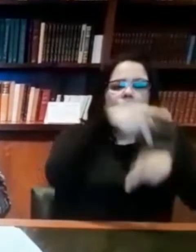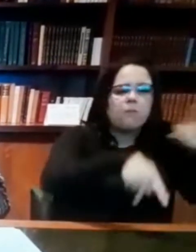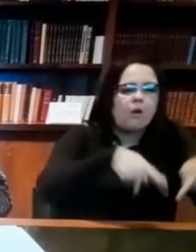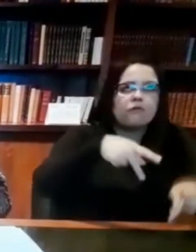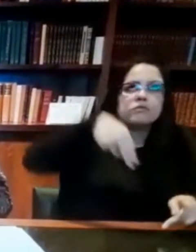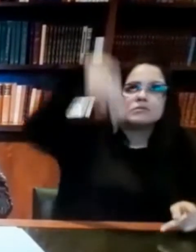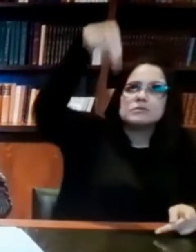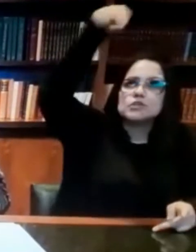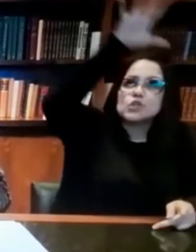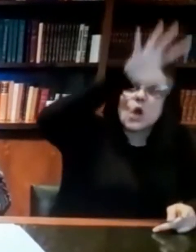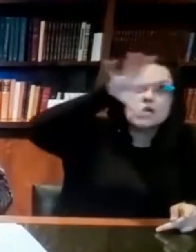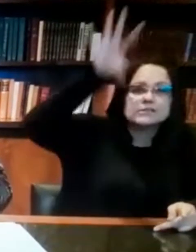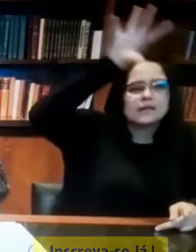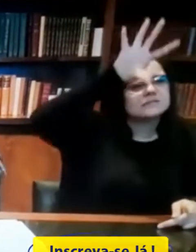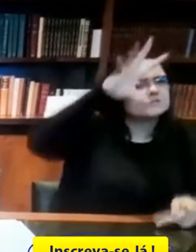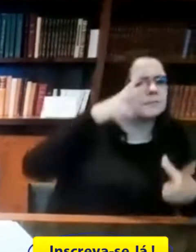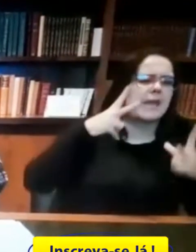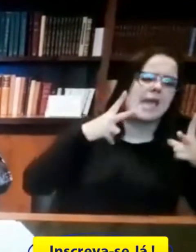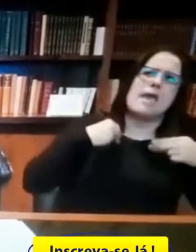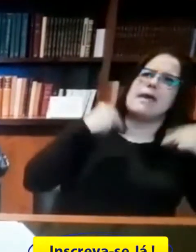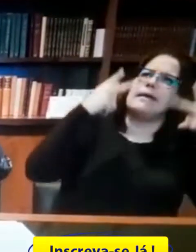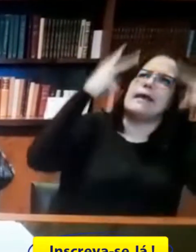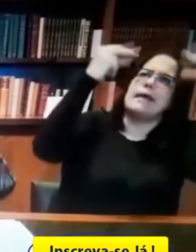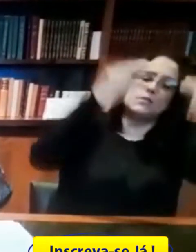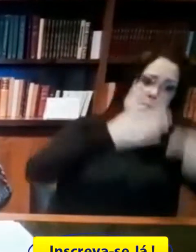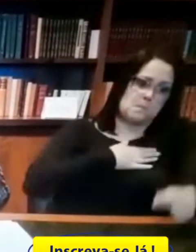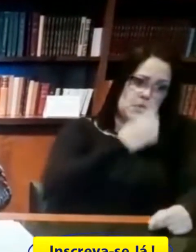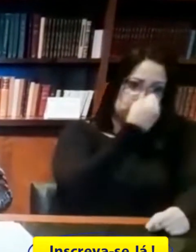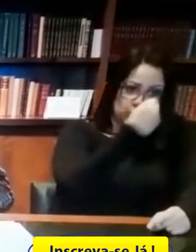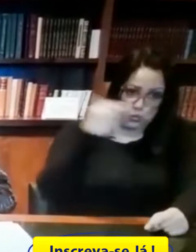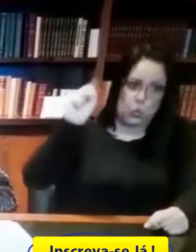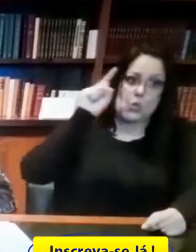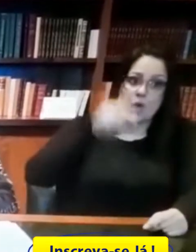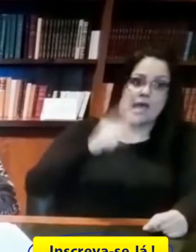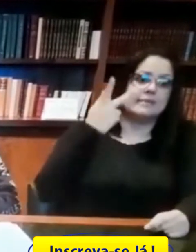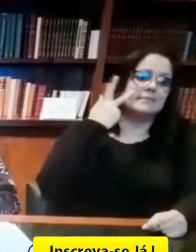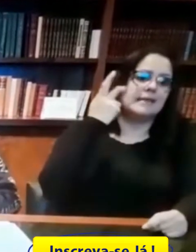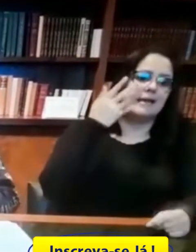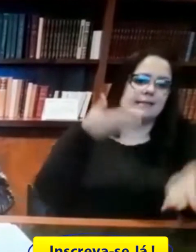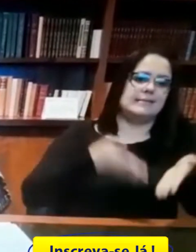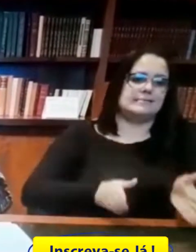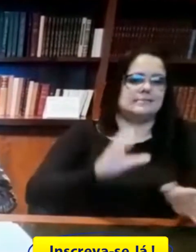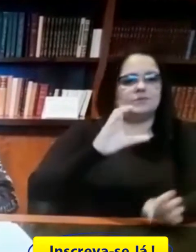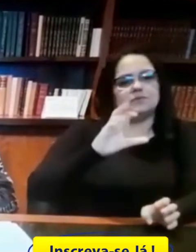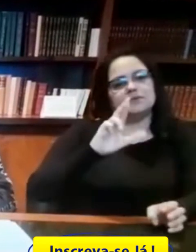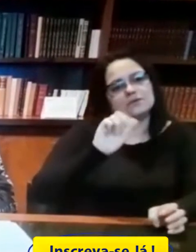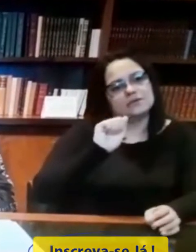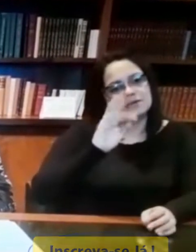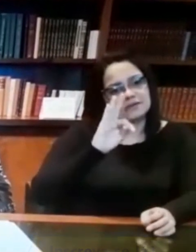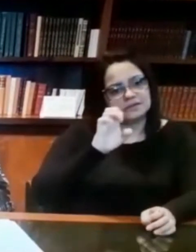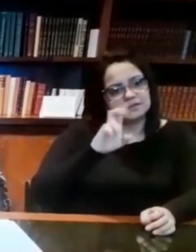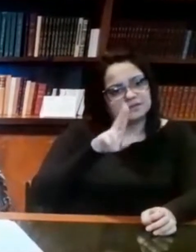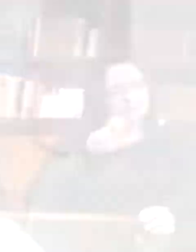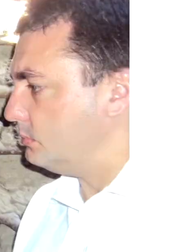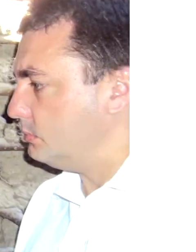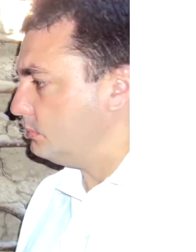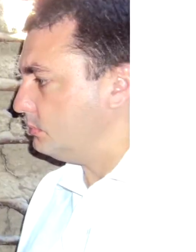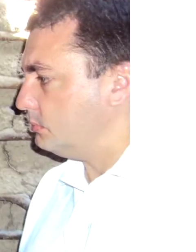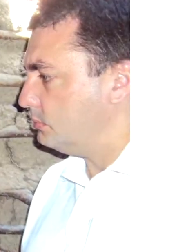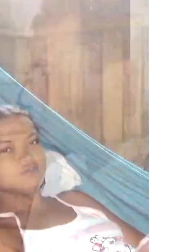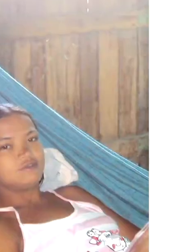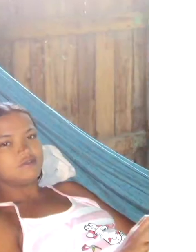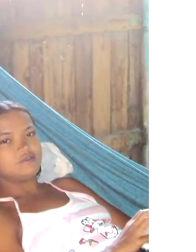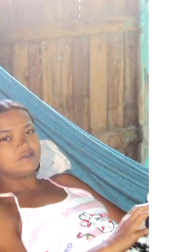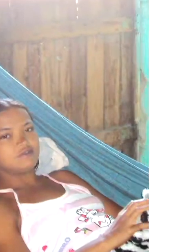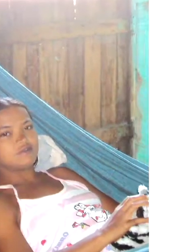a consideração, todo o respeito. O meu sogro, inclusive, é do Ceará, é de Crateús. Então, no Ceará amanhã.